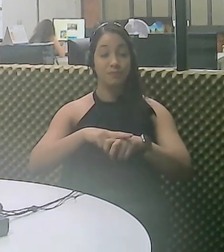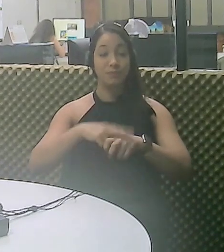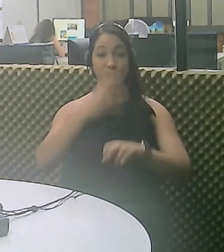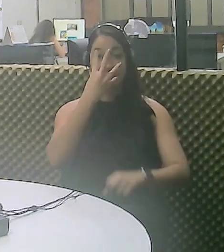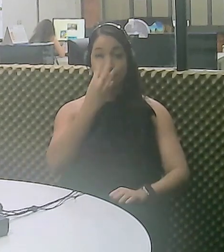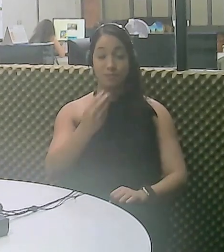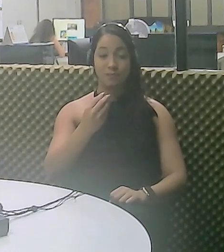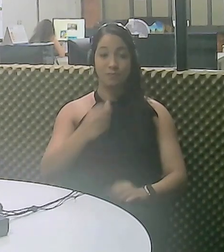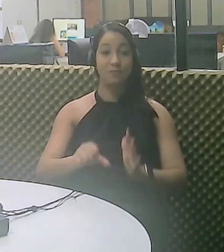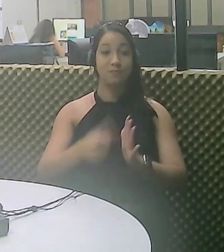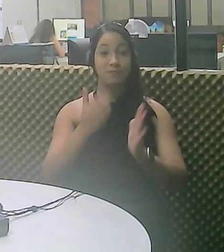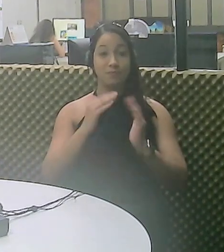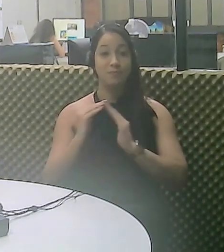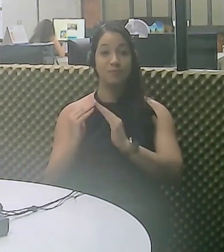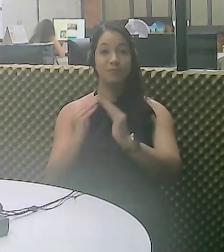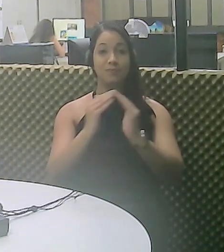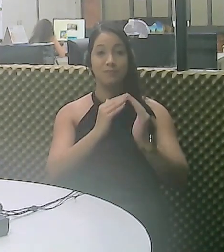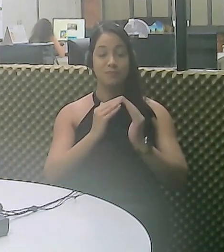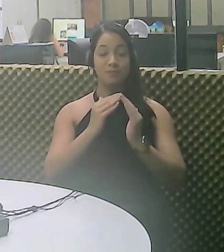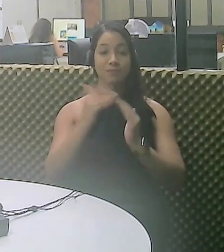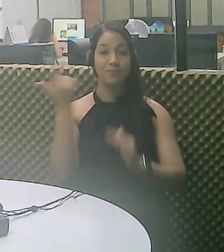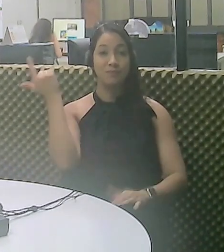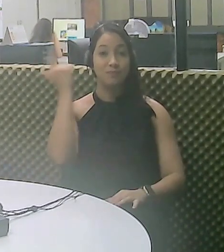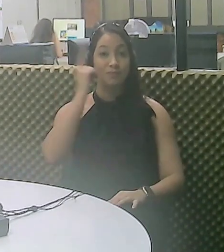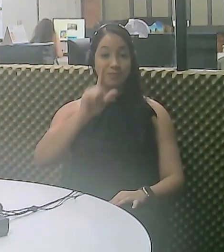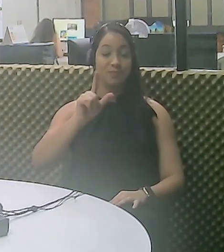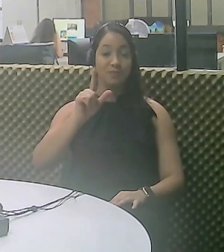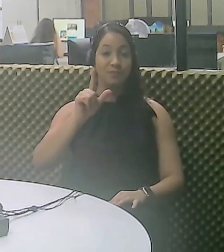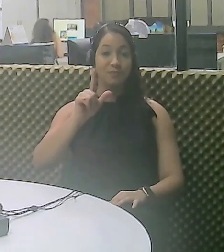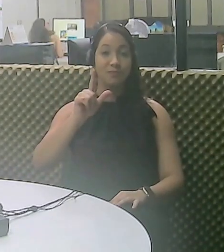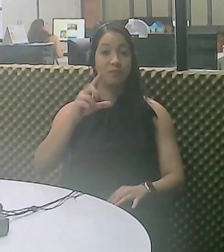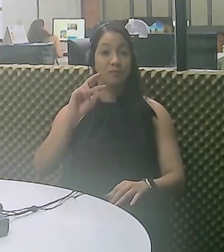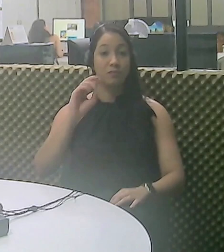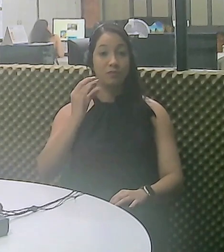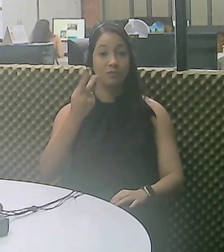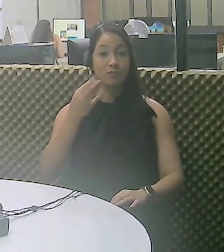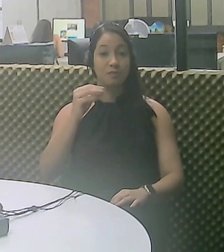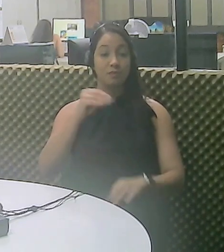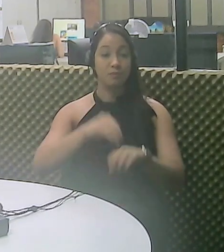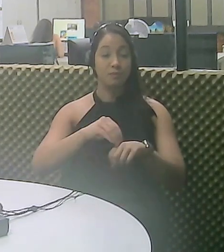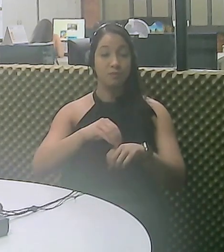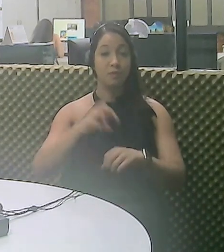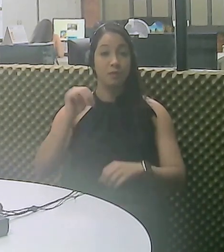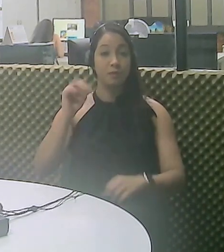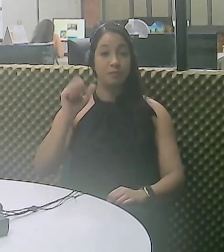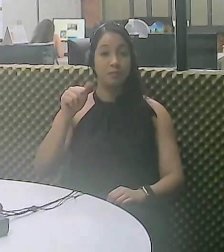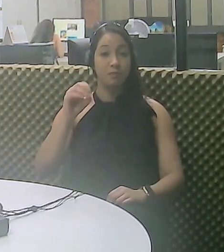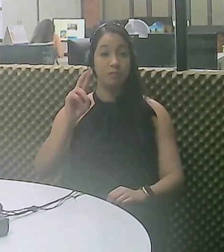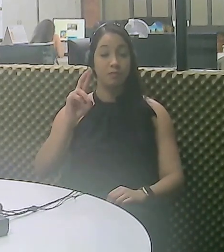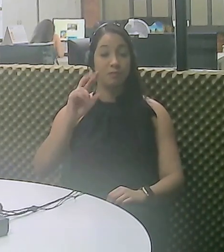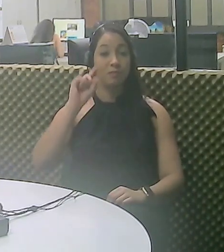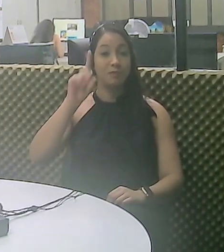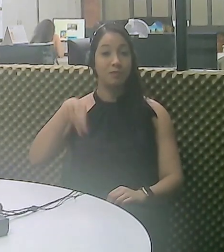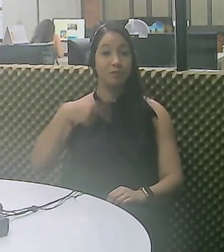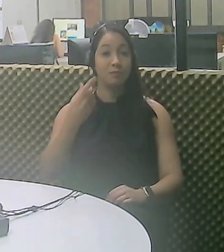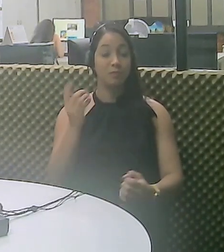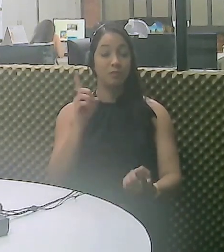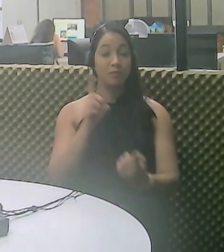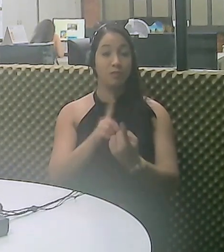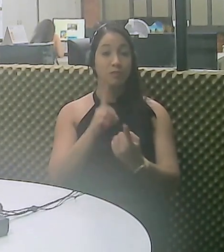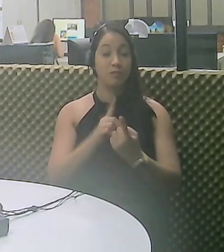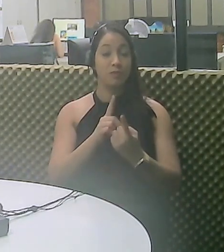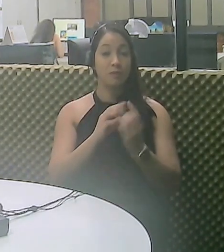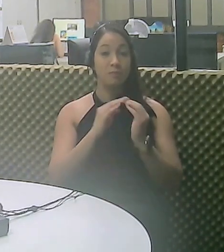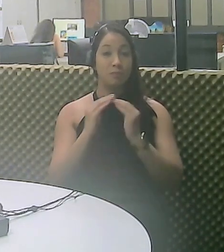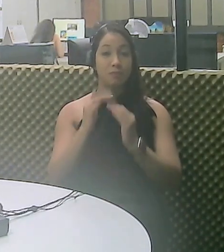O primeiro bairro a receber o serviço itinerante de castração e microchipagem é o Mansur. Posteriormente, atenderá os animais